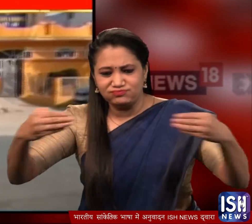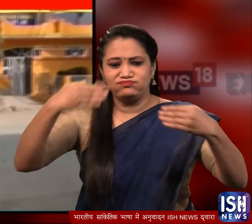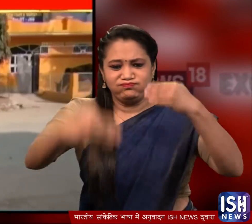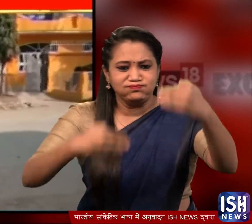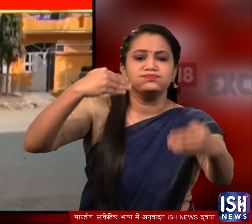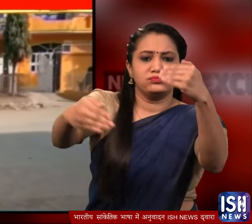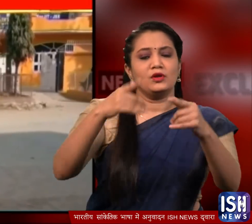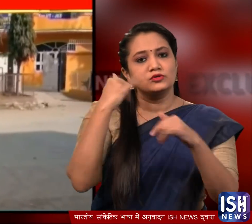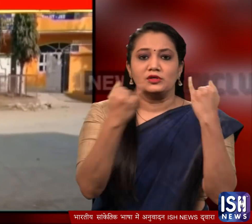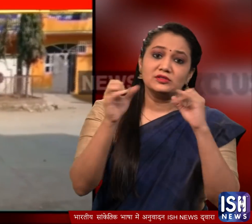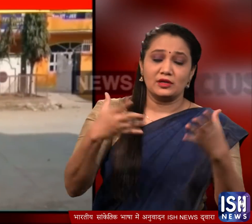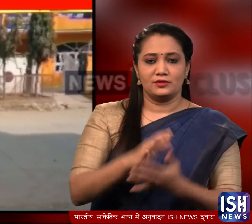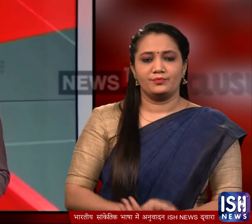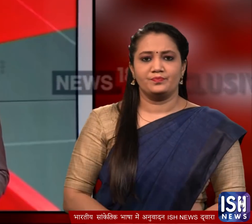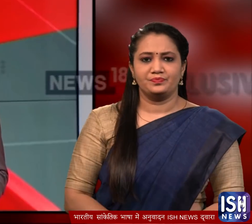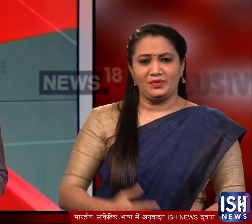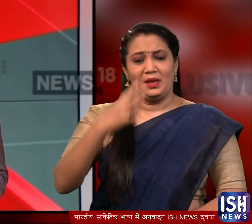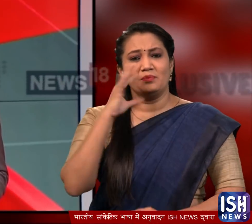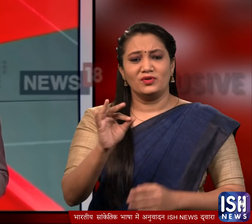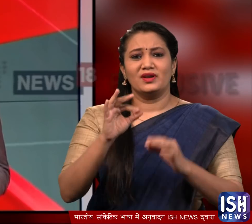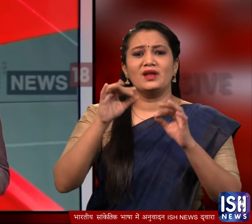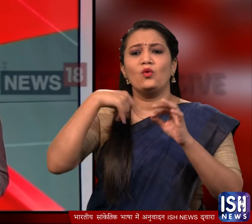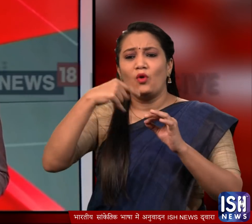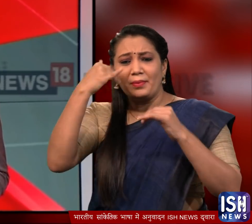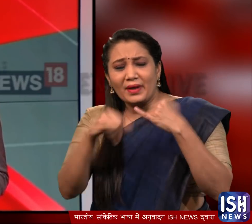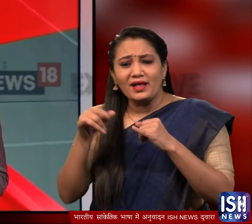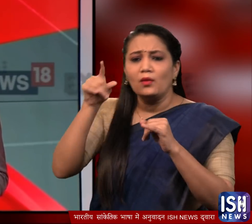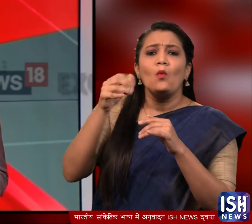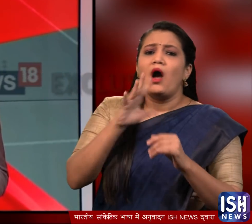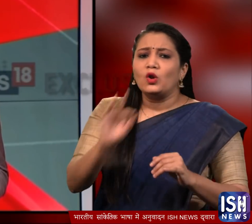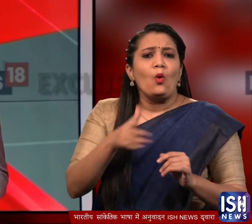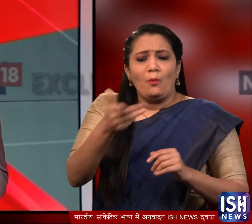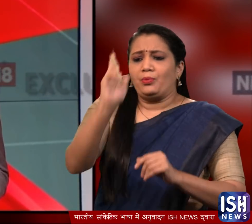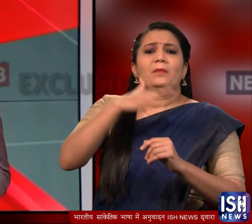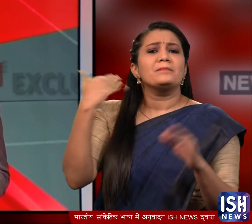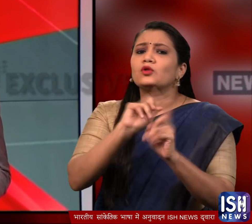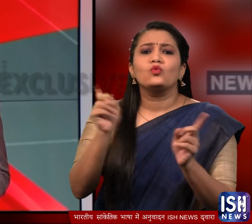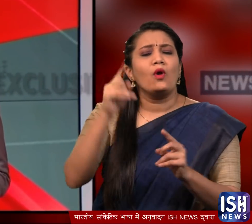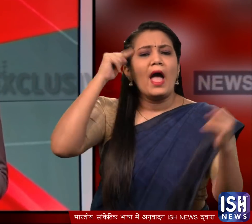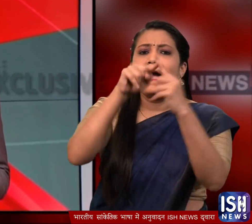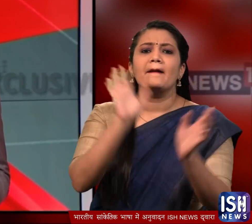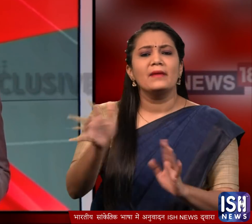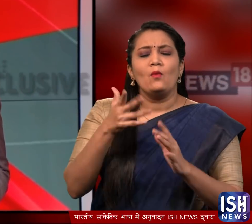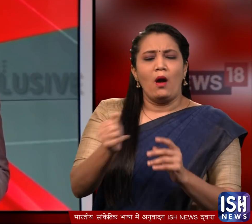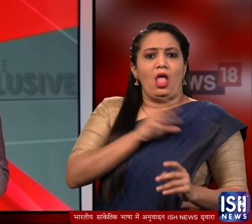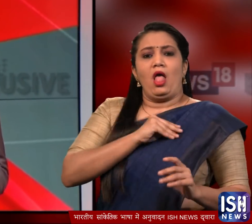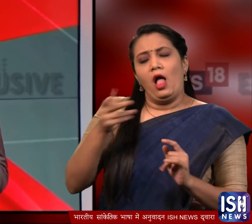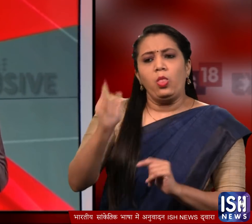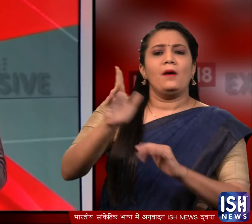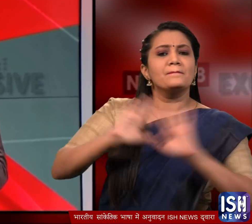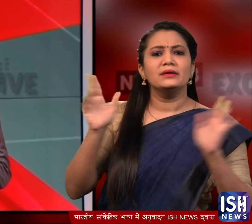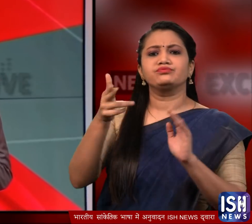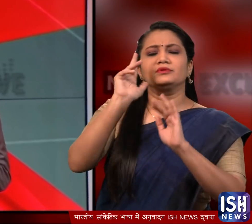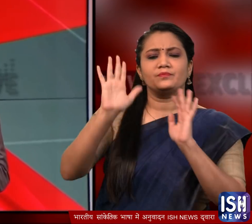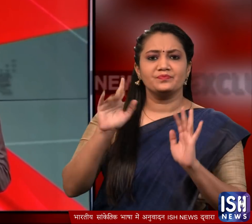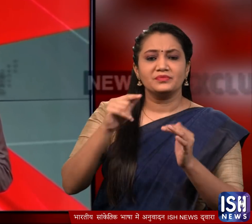कर बदमाशों की तलाश में जुट गई। सौभाग्य की बात यह कि बदमाशों का इरादा दुकानदार को मारने का था ही नहीं, उन्हें सिर्फ दहशत फैलानी थी, जिसके लिए उन्होंने